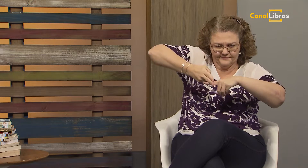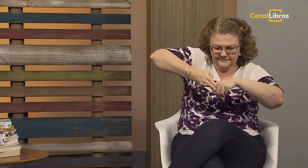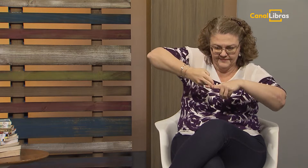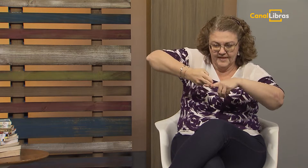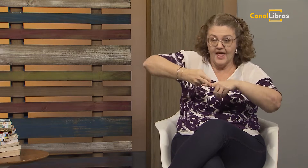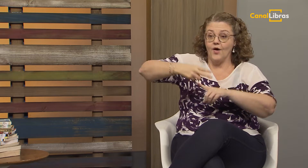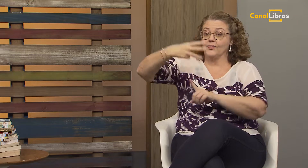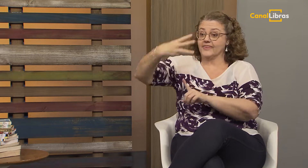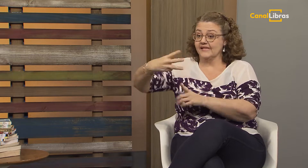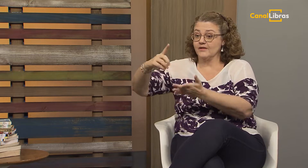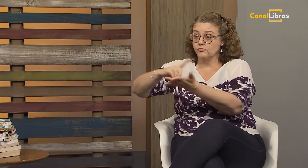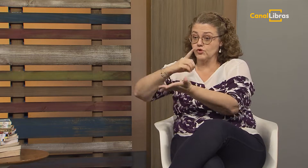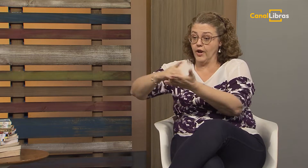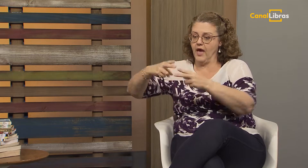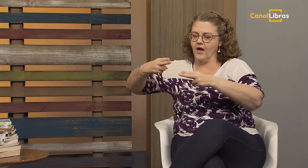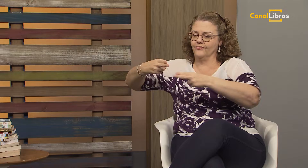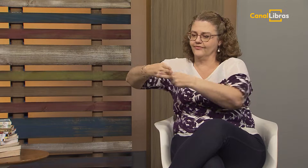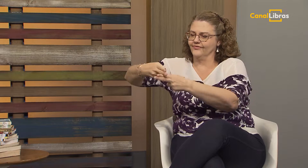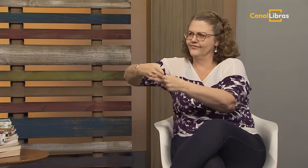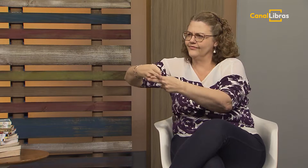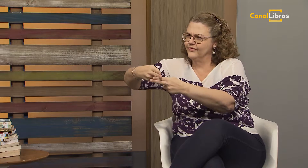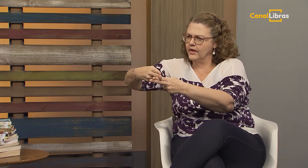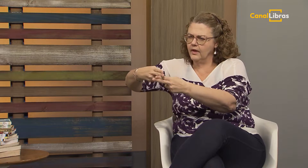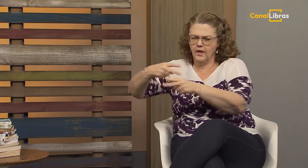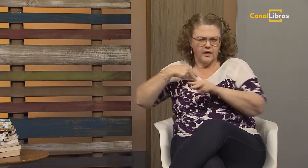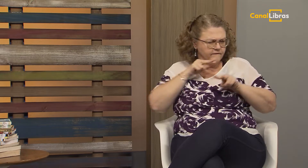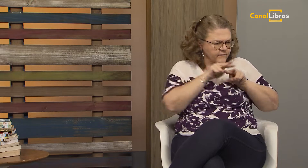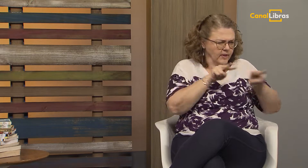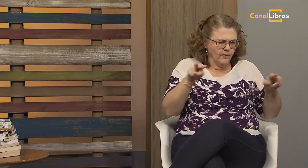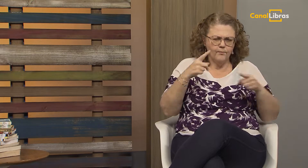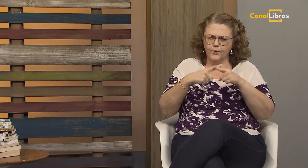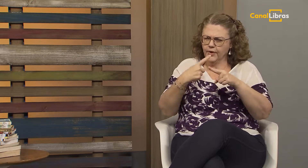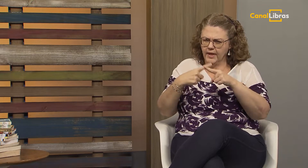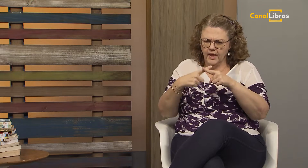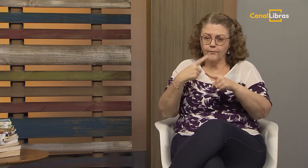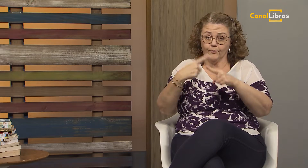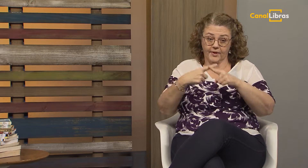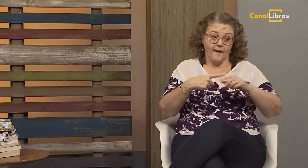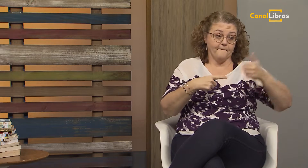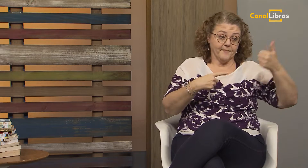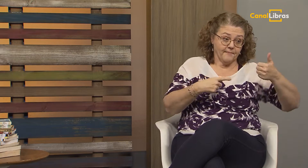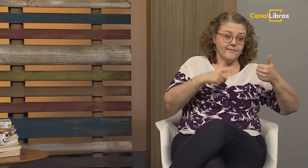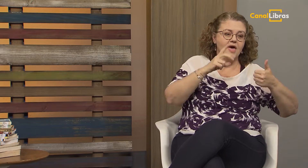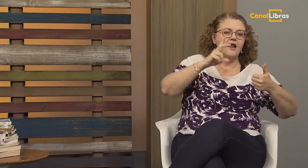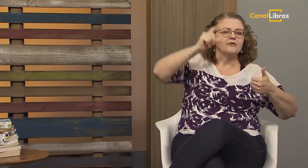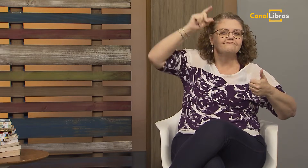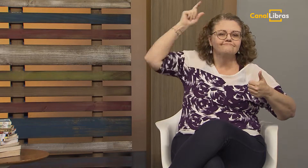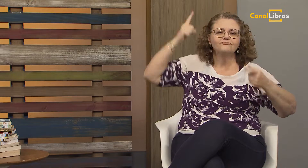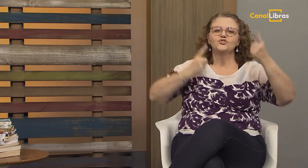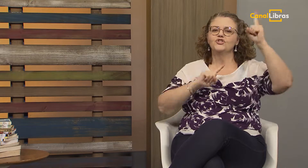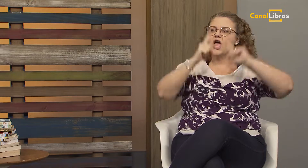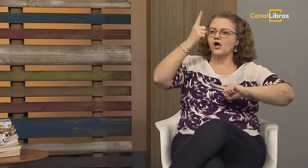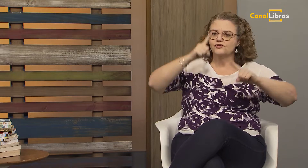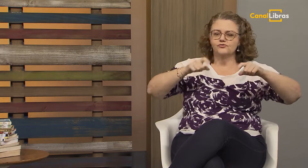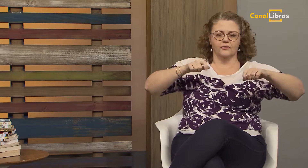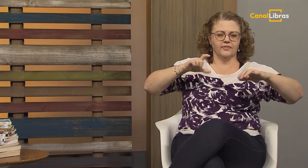movimento. E o terceiro assim. Ao comparar do primeiro e o terceiro, percebi a influência